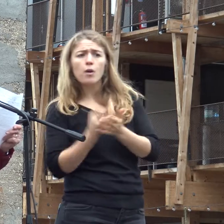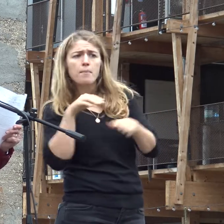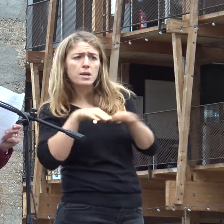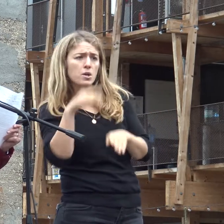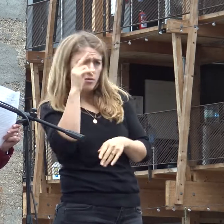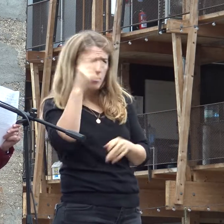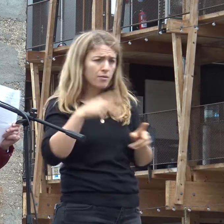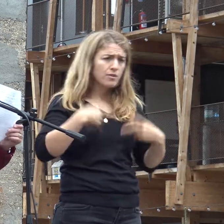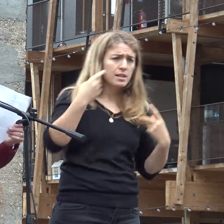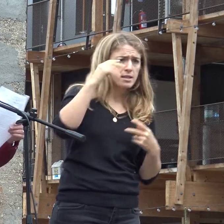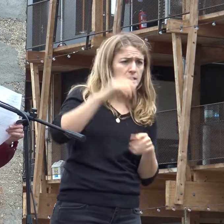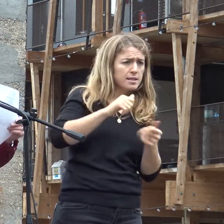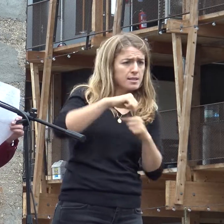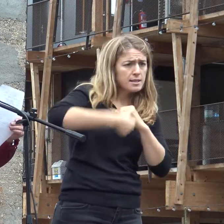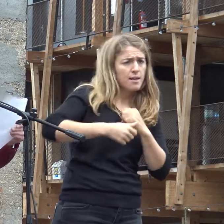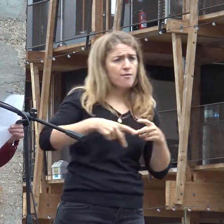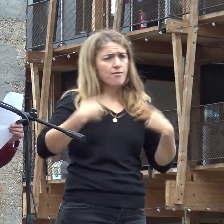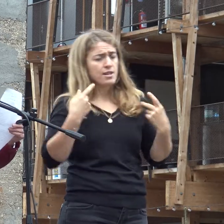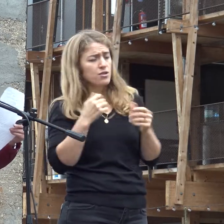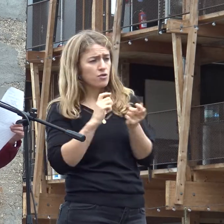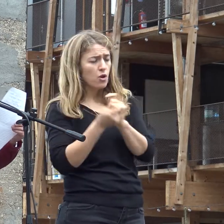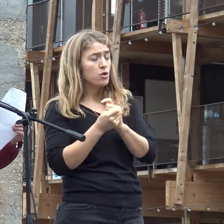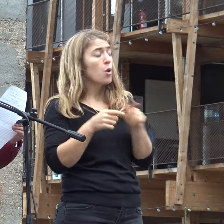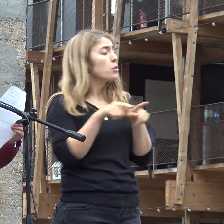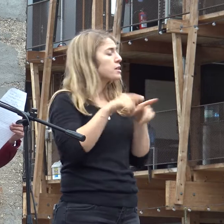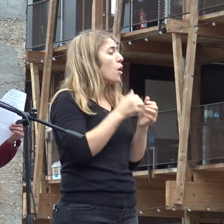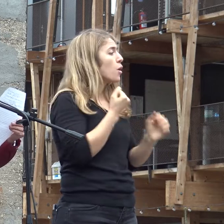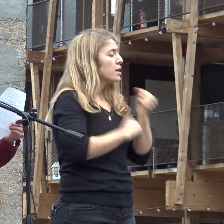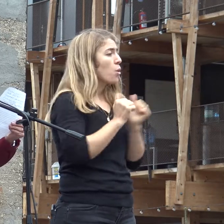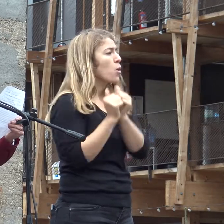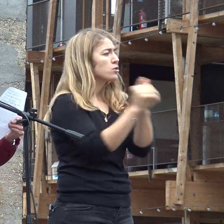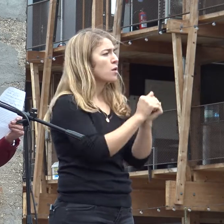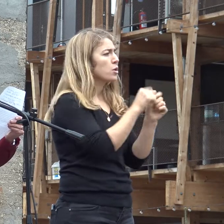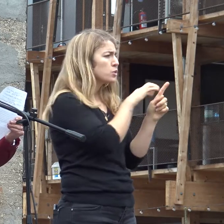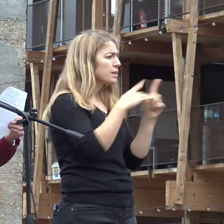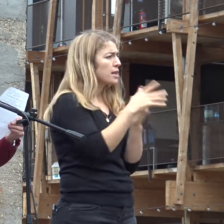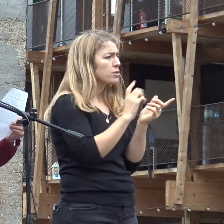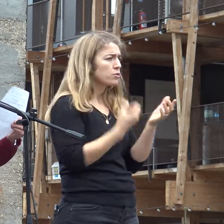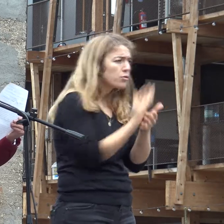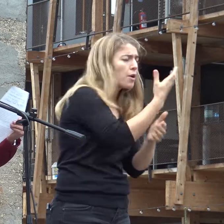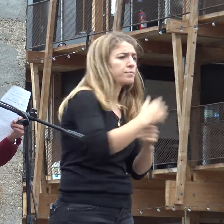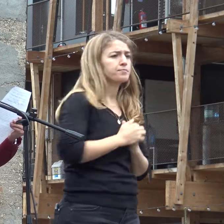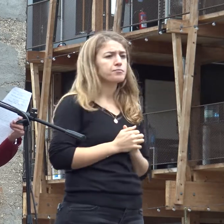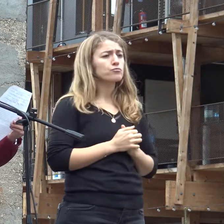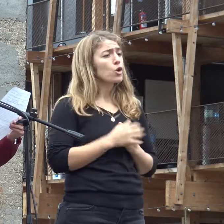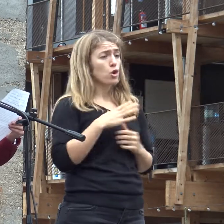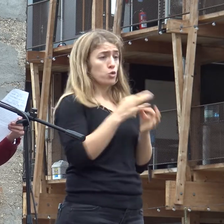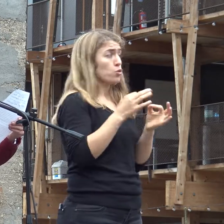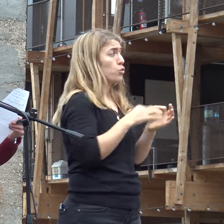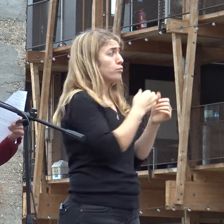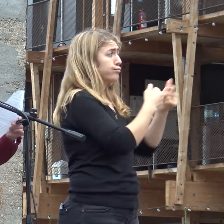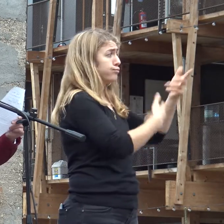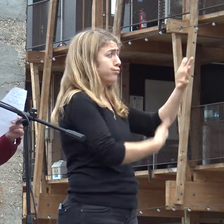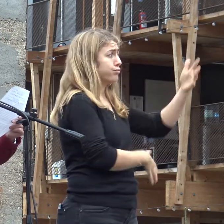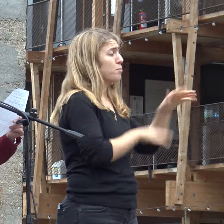de vie, de nouvelles manières de s'organiser ensemble et de faire société. Des alternatives, il en existe déjà.